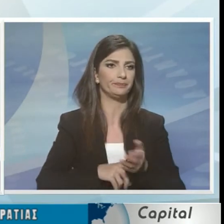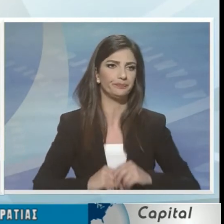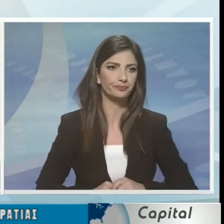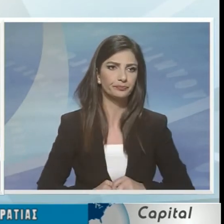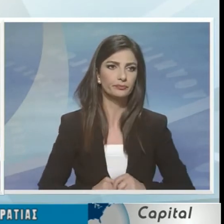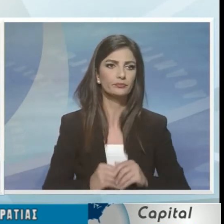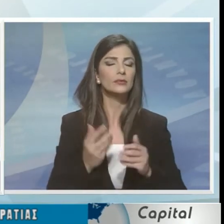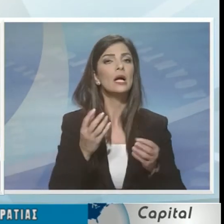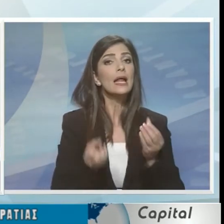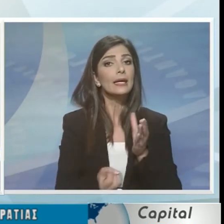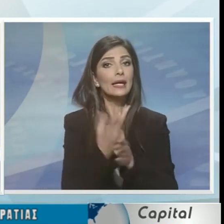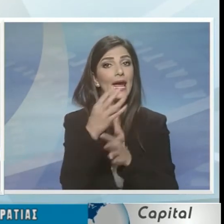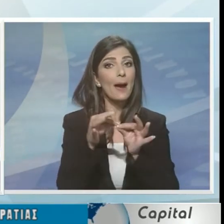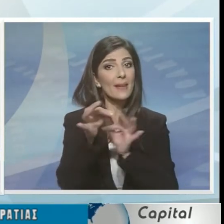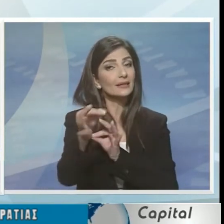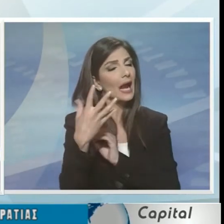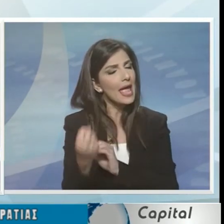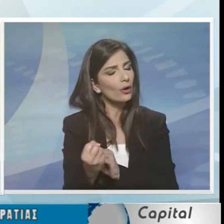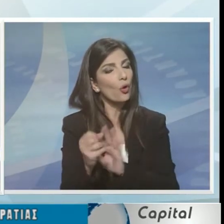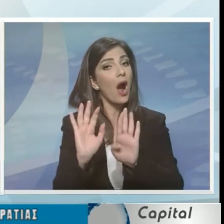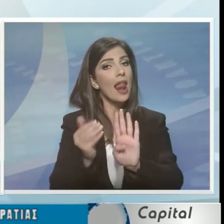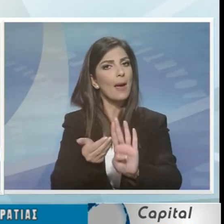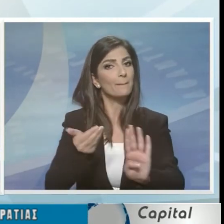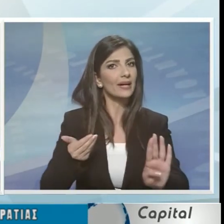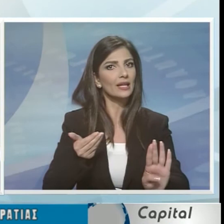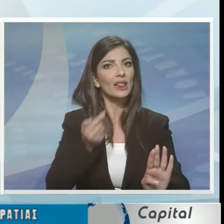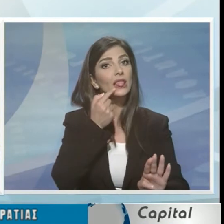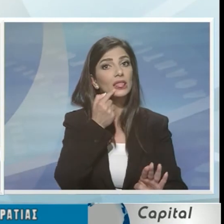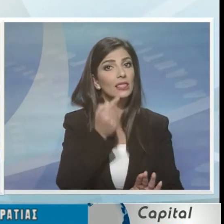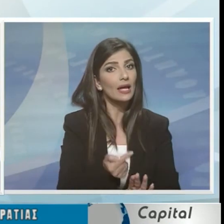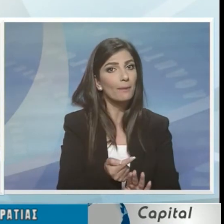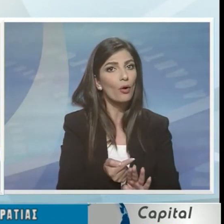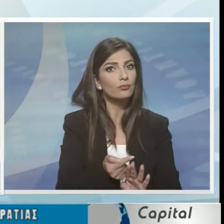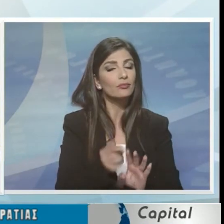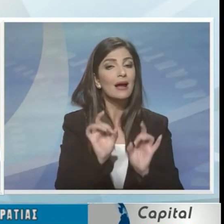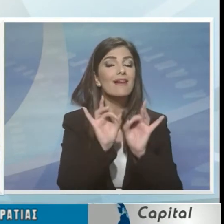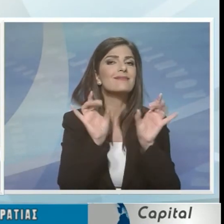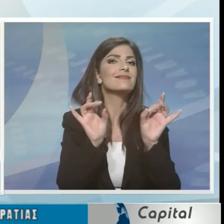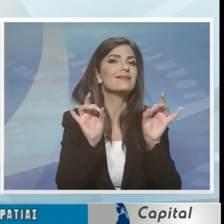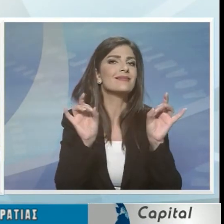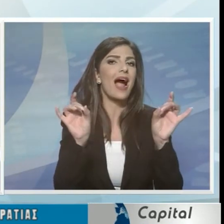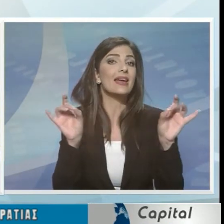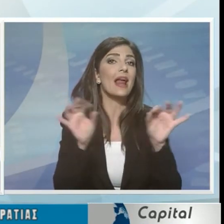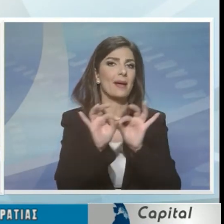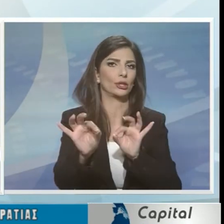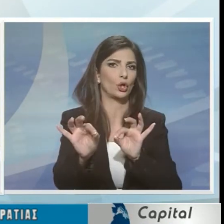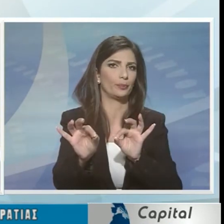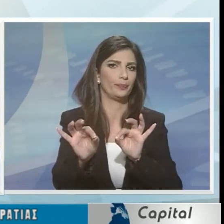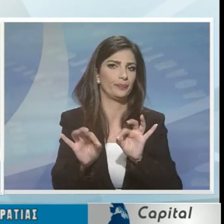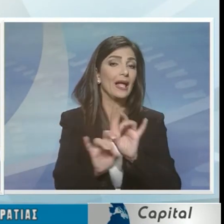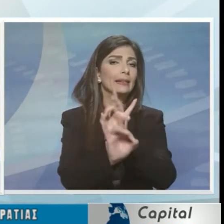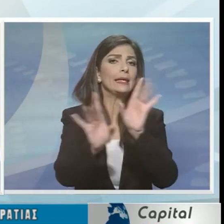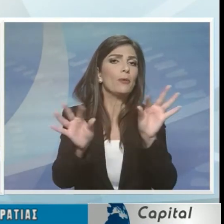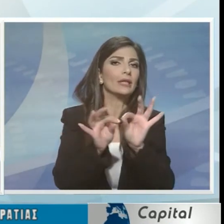δέσμη αποφάσεων, θα ήθελα να τονίσω με έμφαση πως κανένα μέτρο, όσο αυστηρό και αν